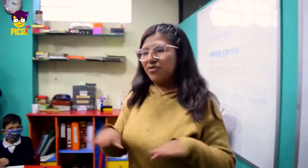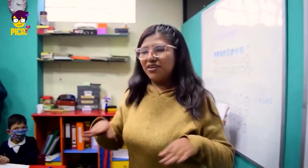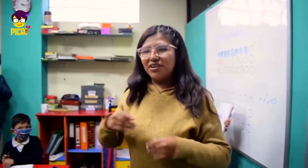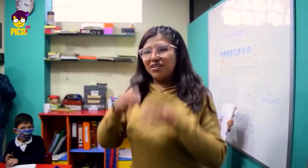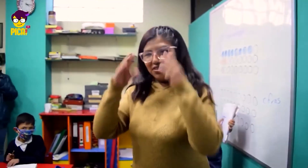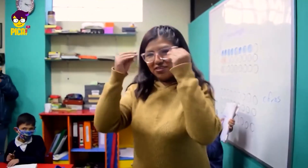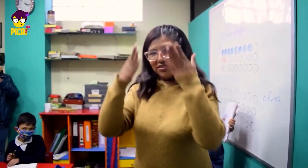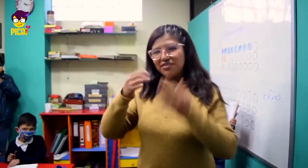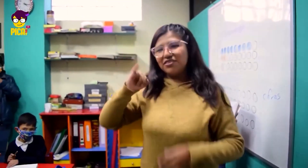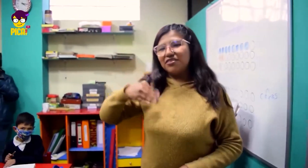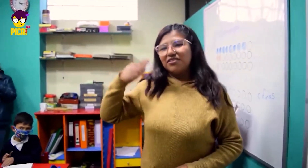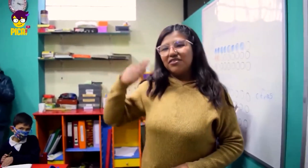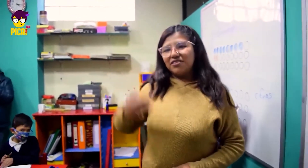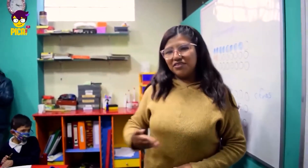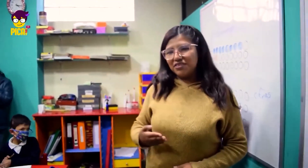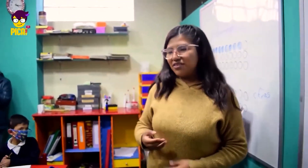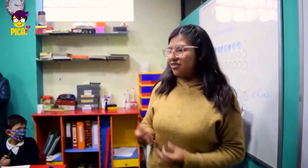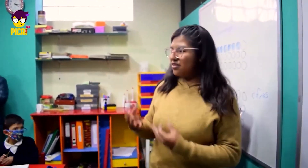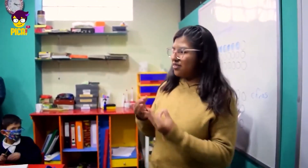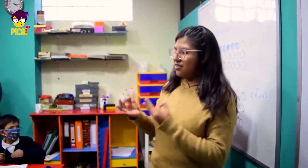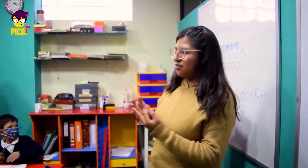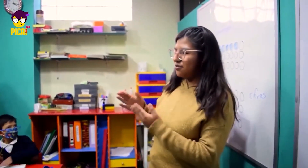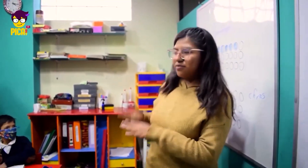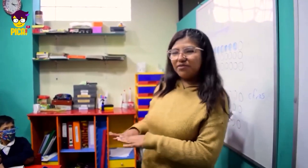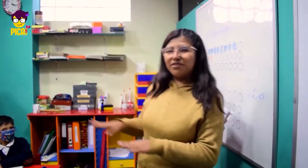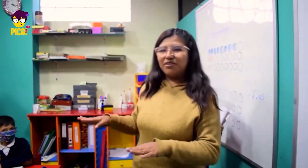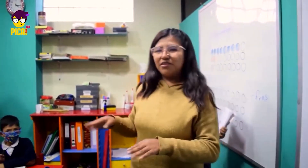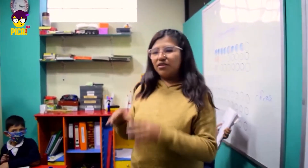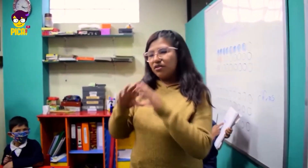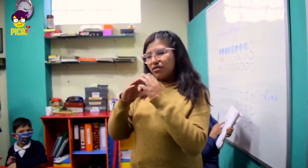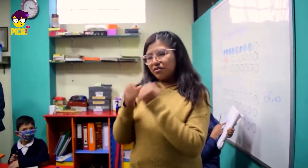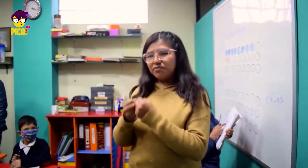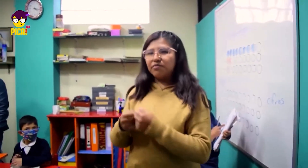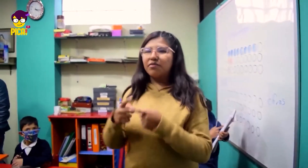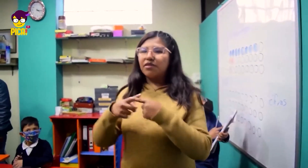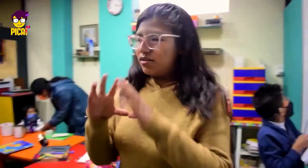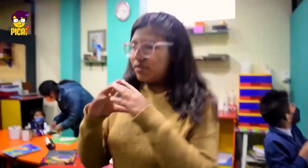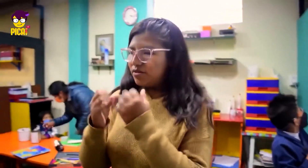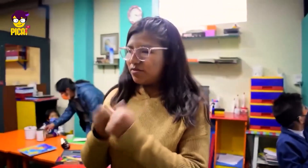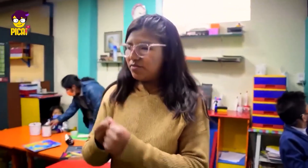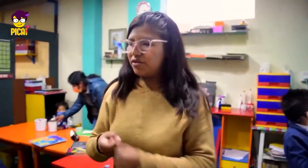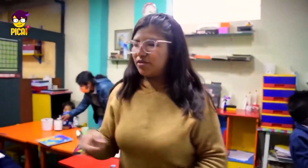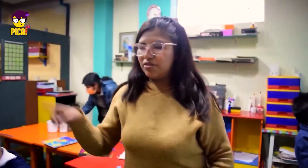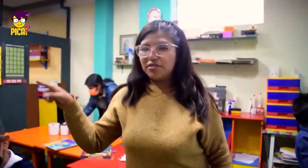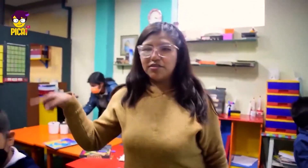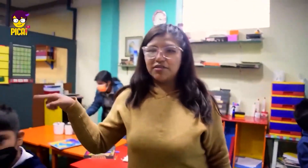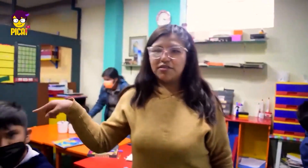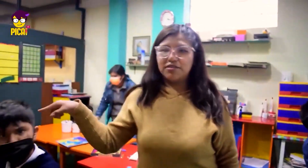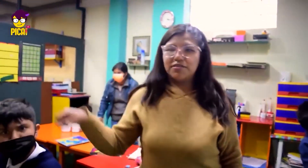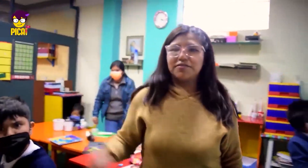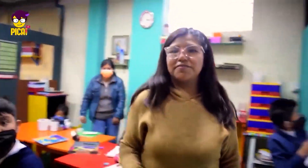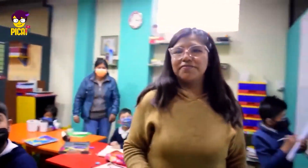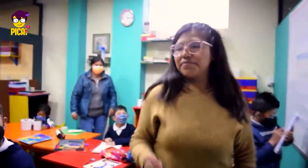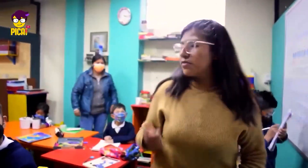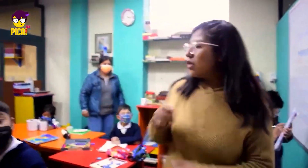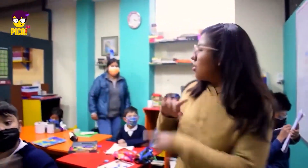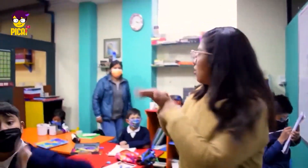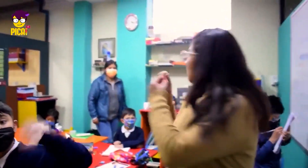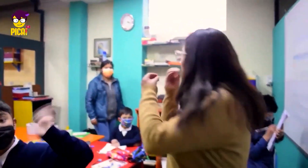curso de mis compañeros más pequeños. Ella es Janet, que es su profesora, que ya se ha ido. Entonces ahora todos vamos a comer, por